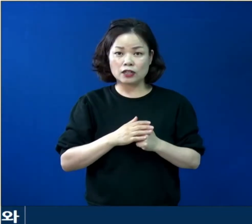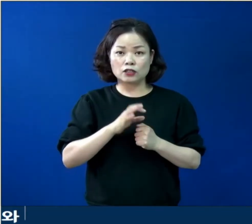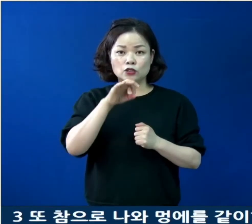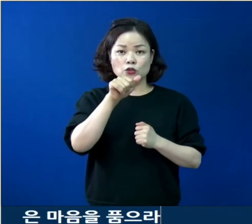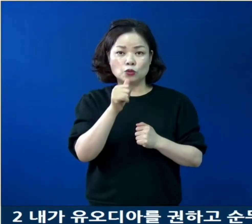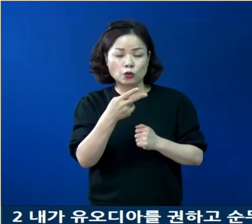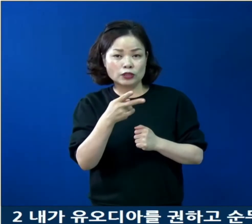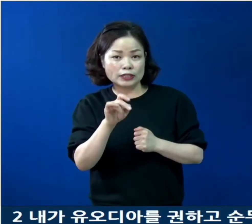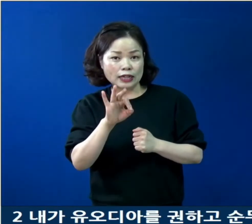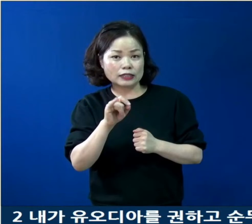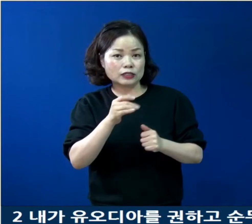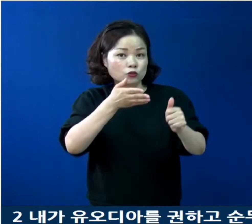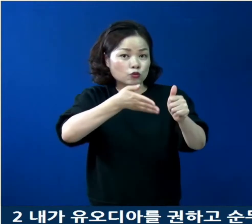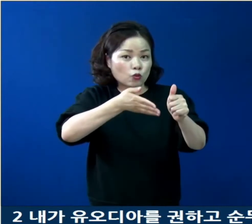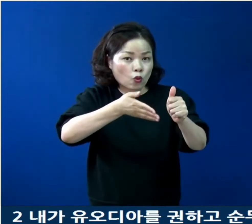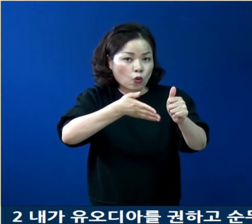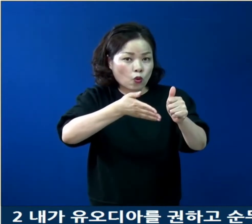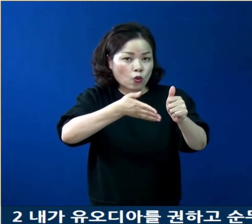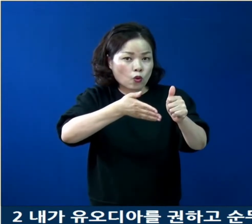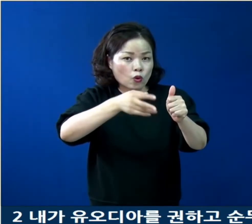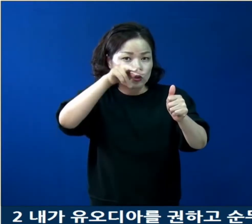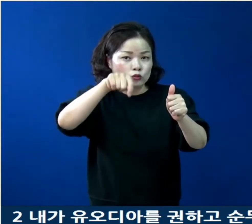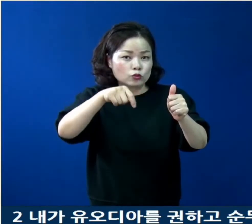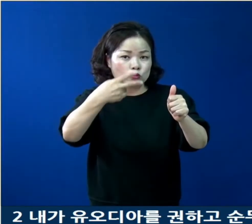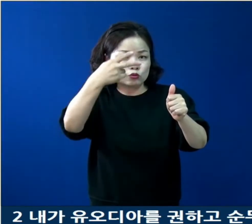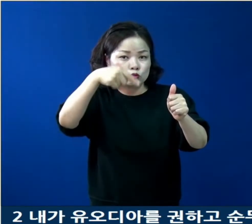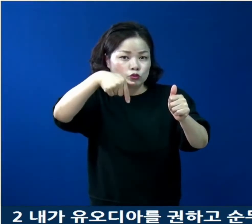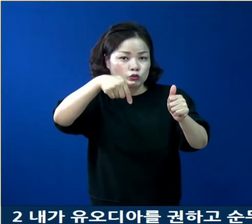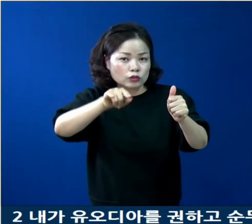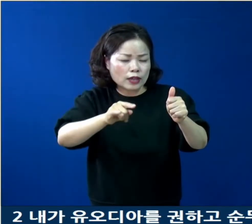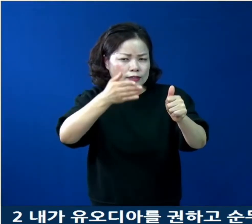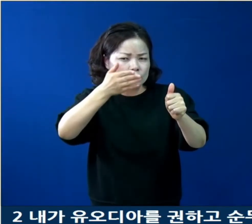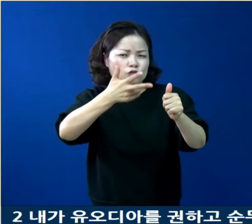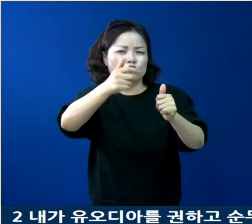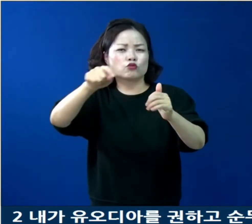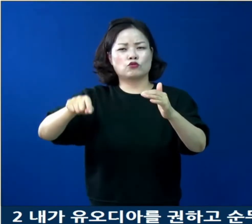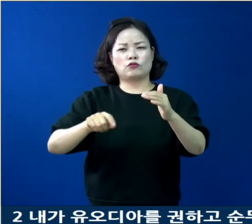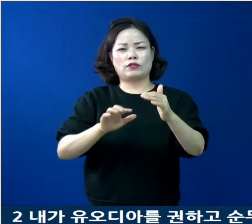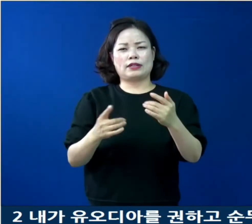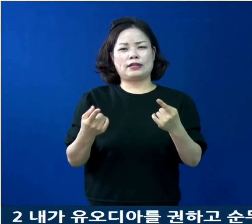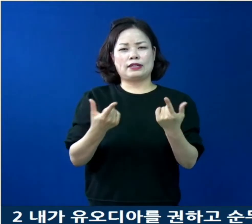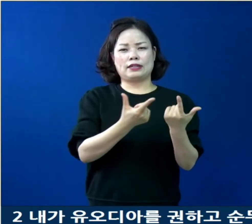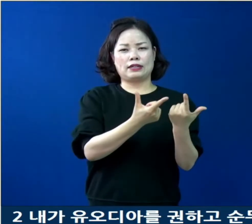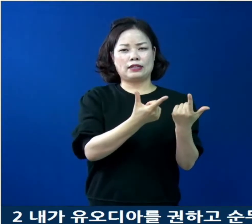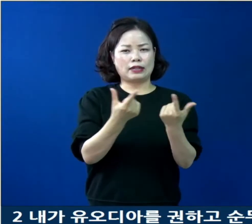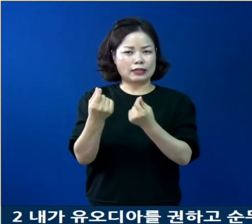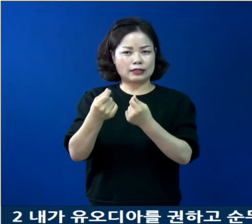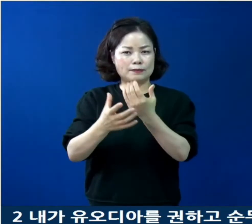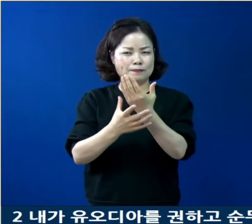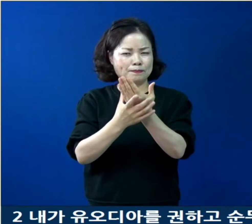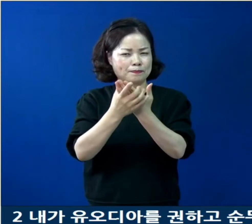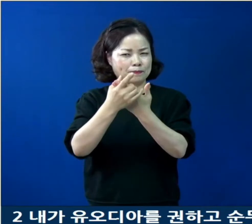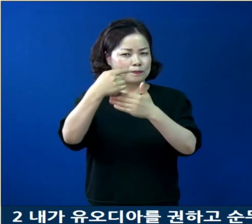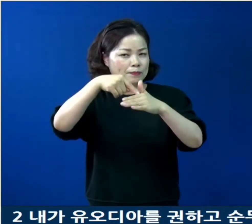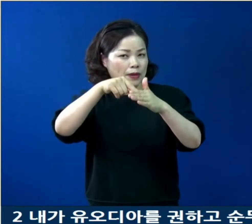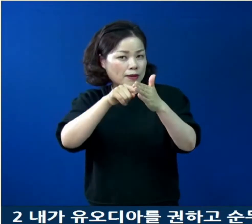유오디아를 권하고 순두개를 권하노니 주 안에서 같은 마음을 품으라.